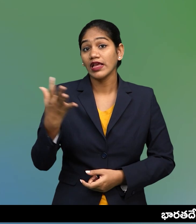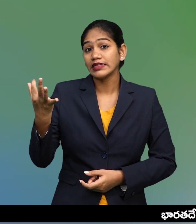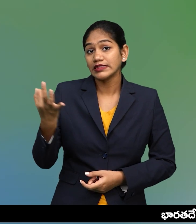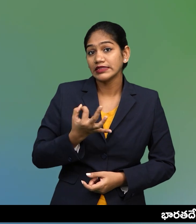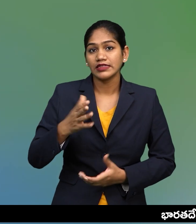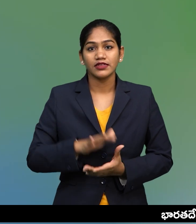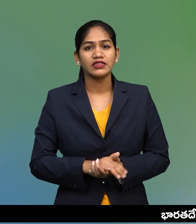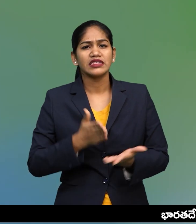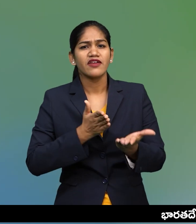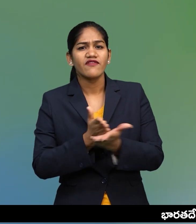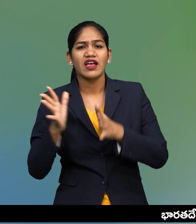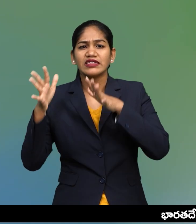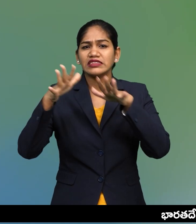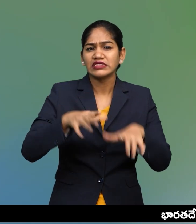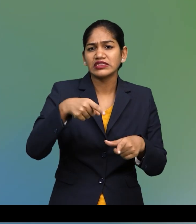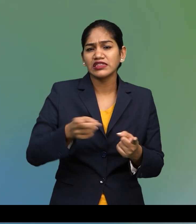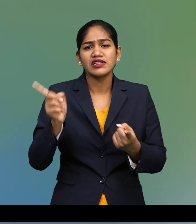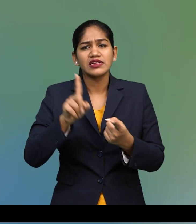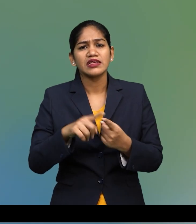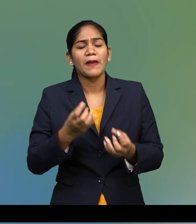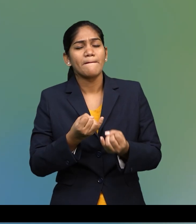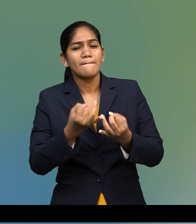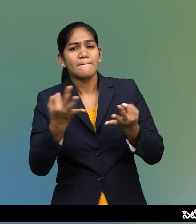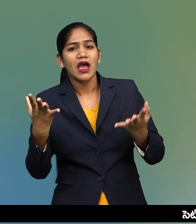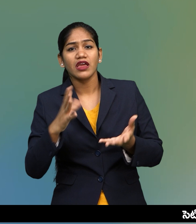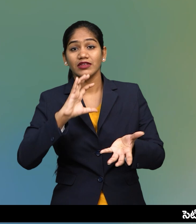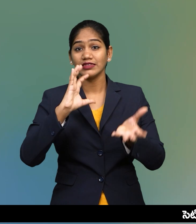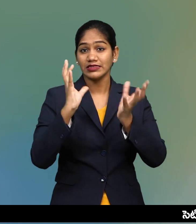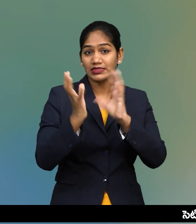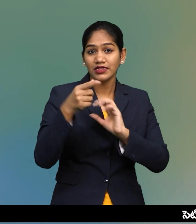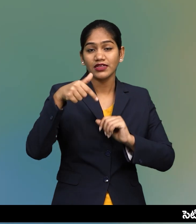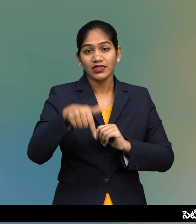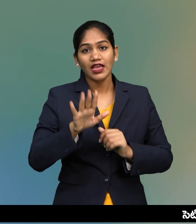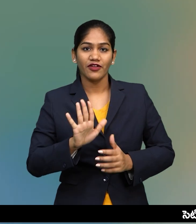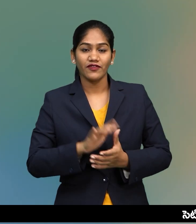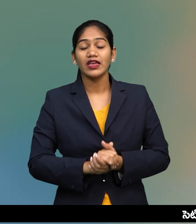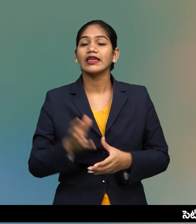భారతదేశంతో సహా అనేక దేశాల్లో కొత్త రకమైన సెటిల్మెంట్ జరుగుతోంది.